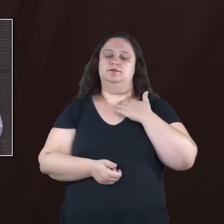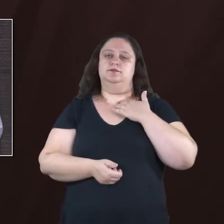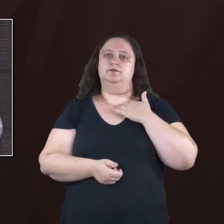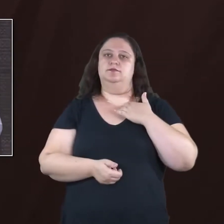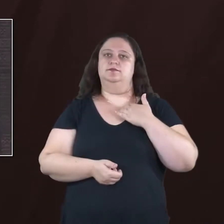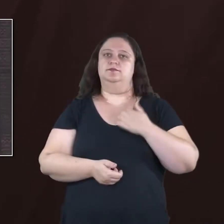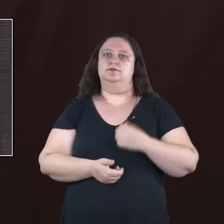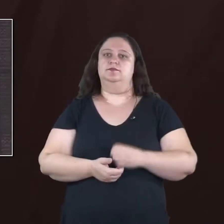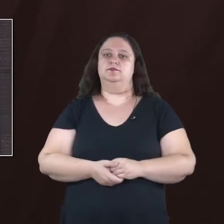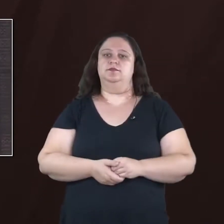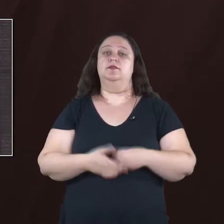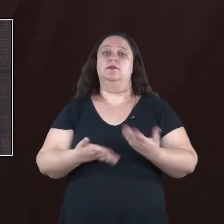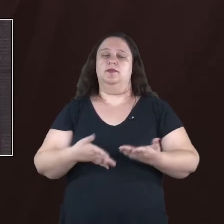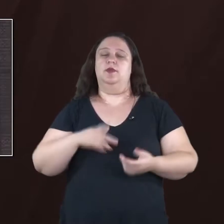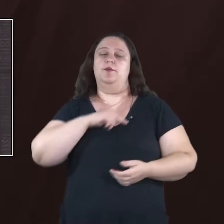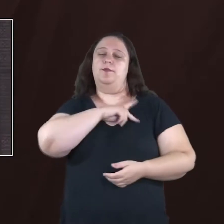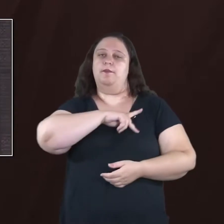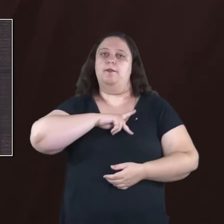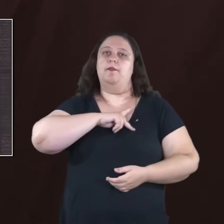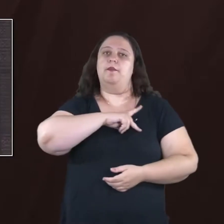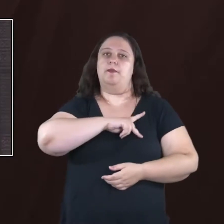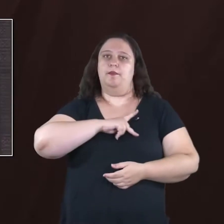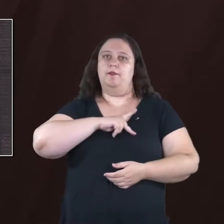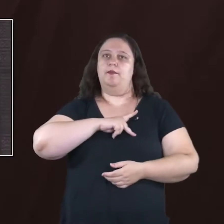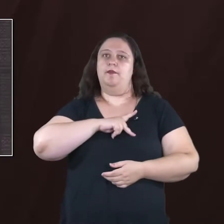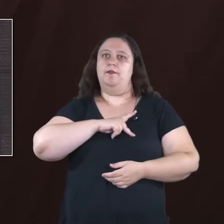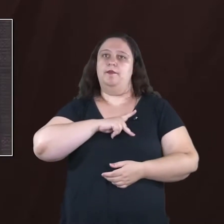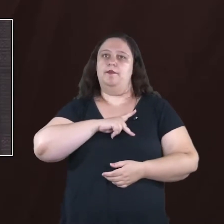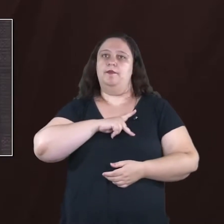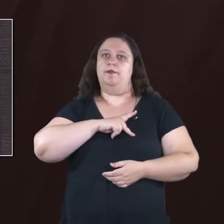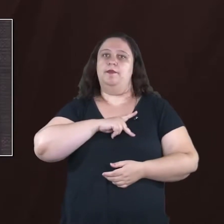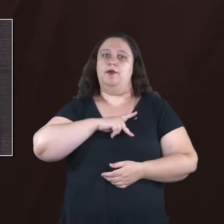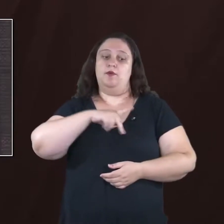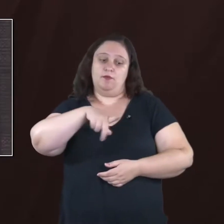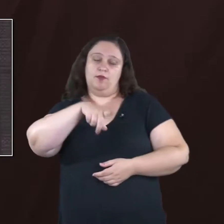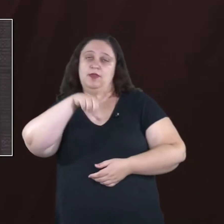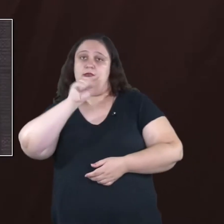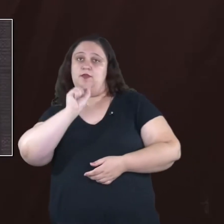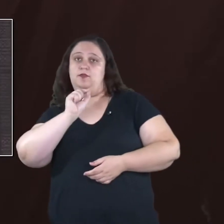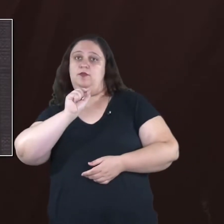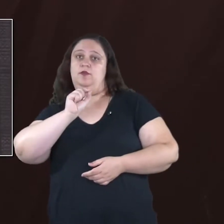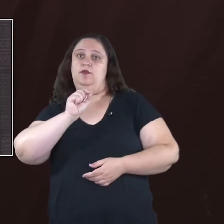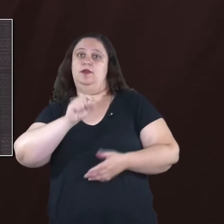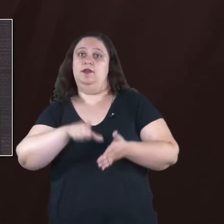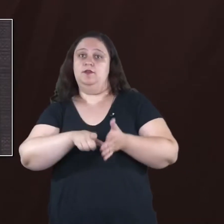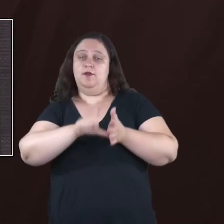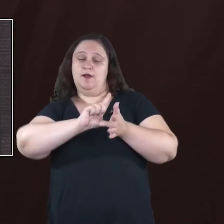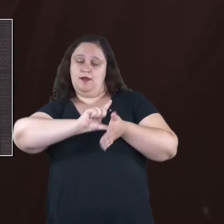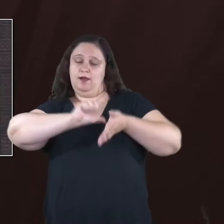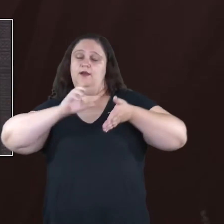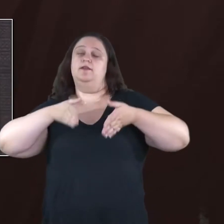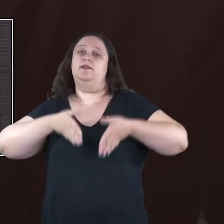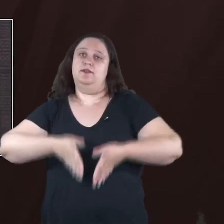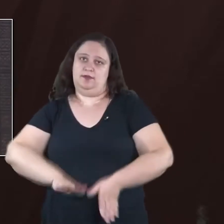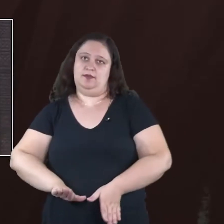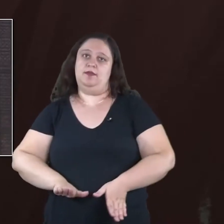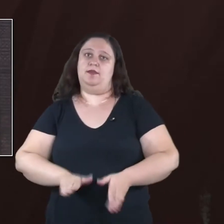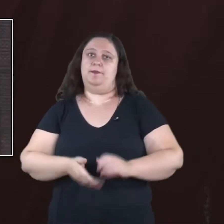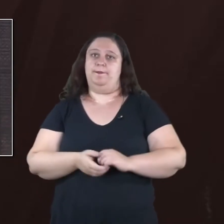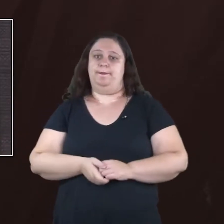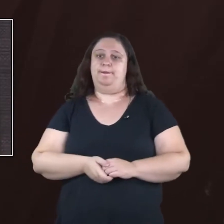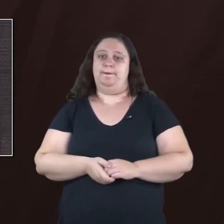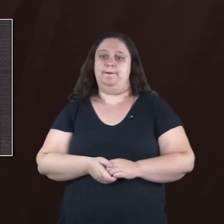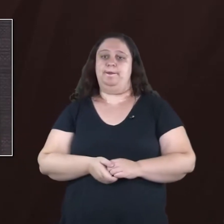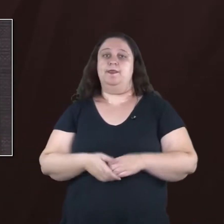Portanto, Paulo, ele foi separado mesmo antes de nascer. Vamos